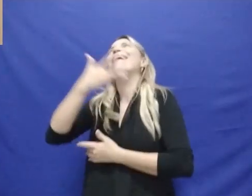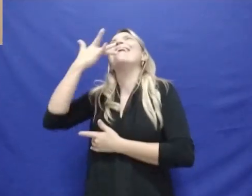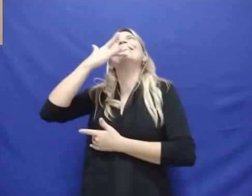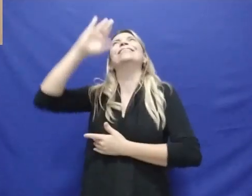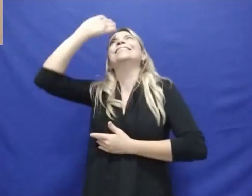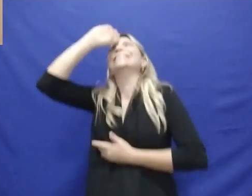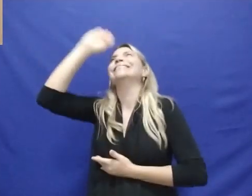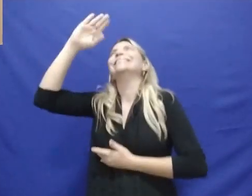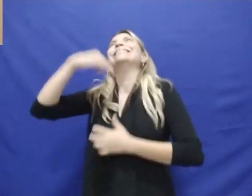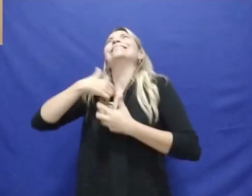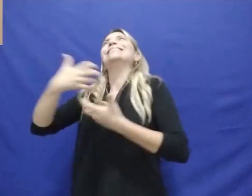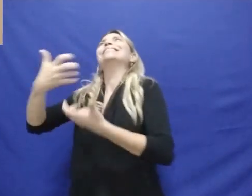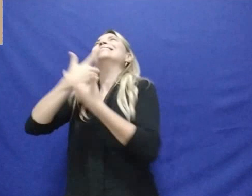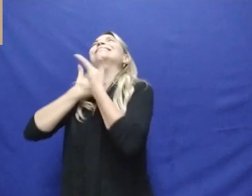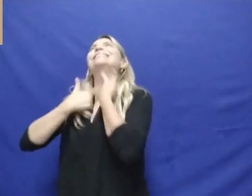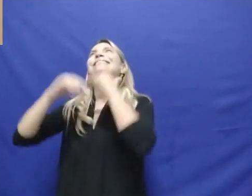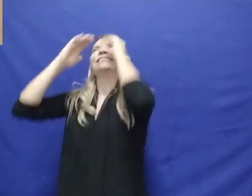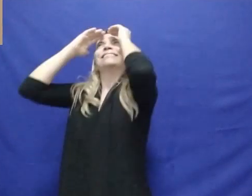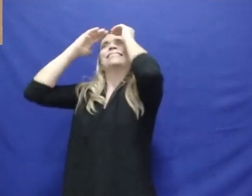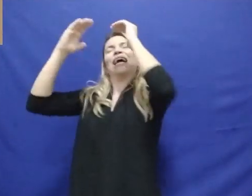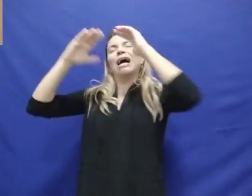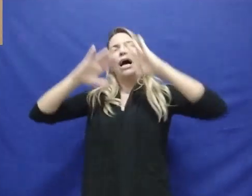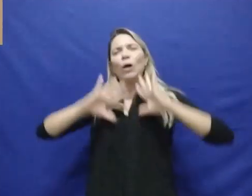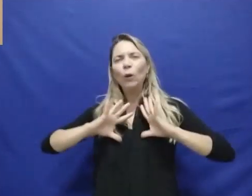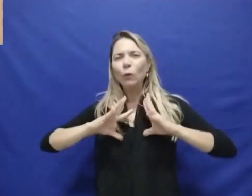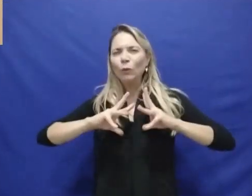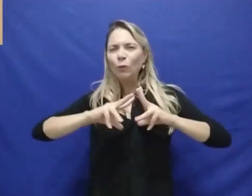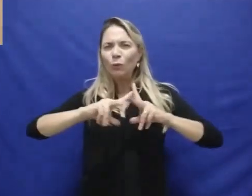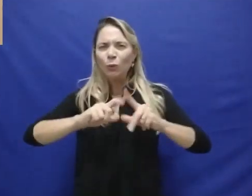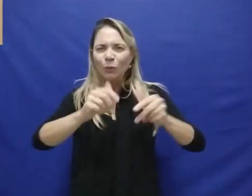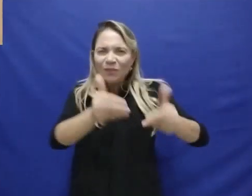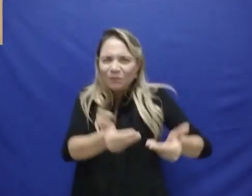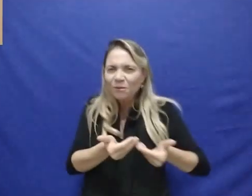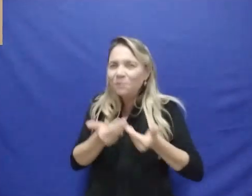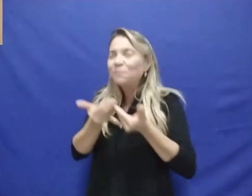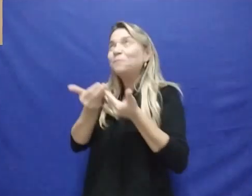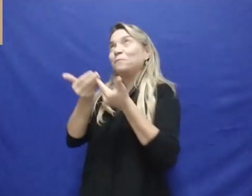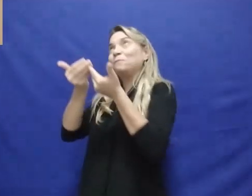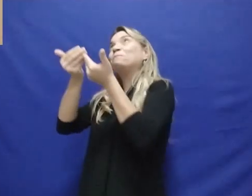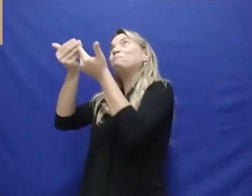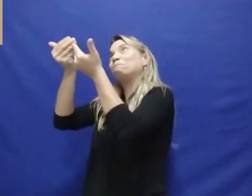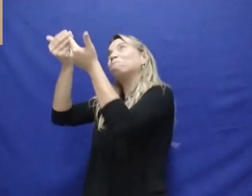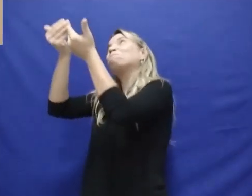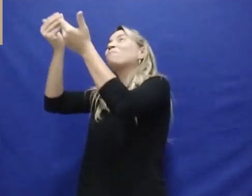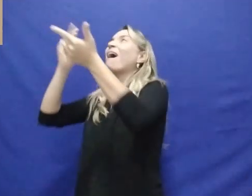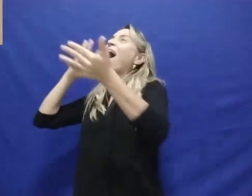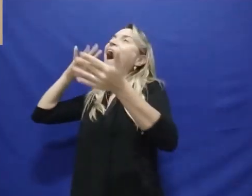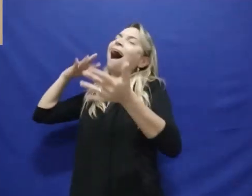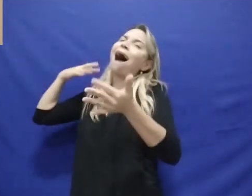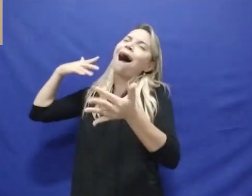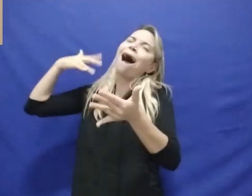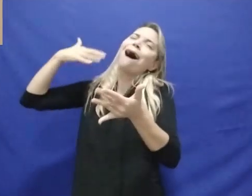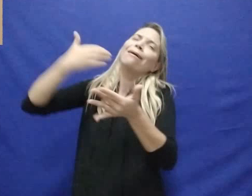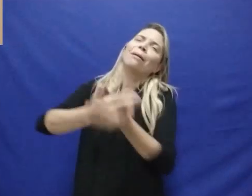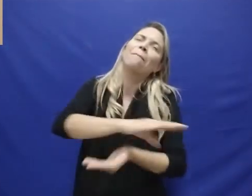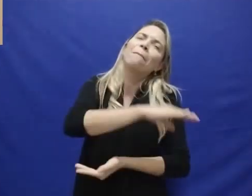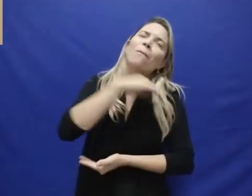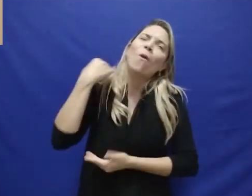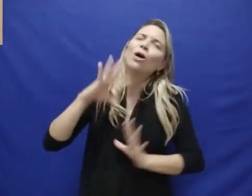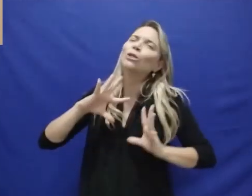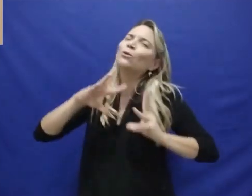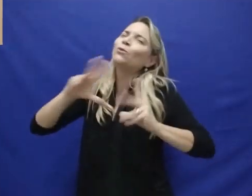Por isso tudo te entrego, ó Deus, enquanto neste mundo